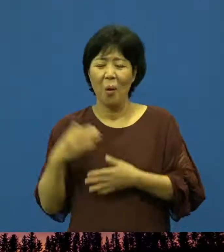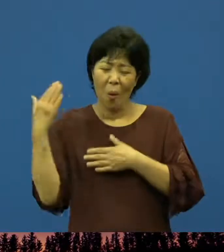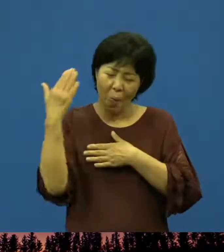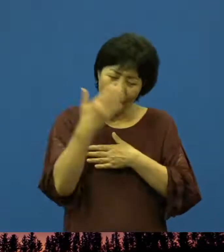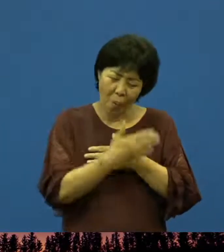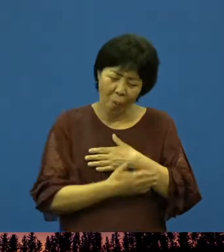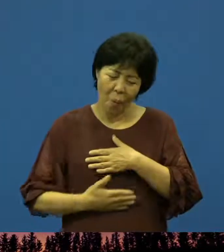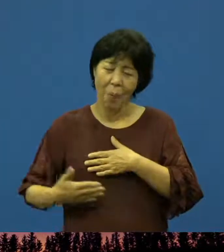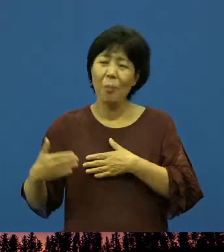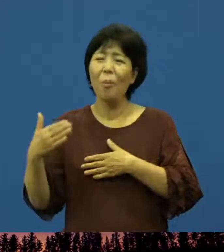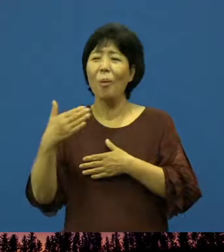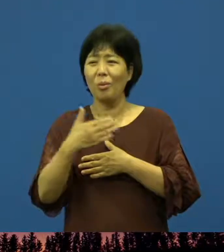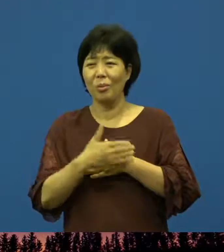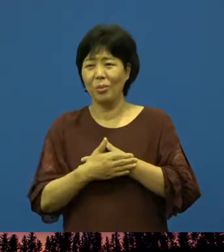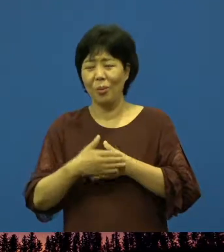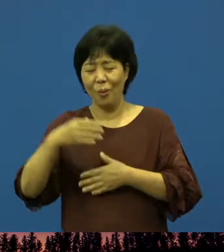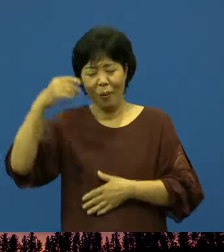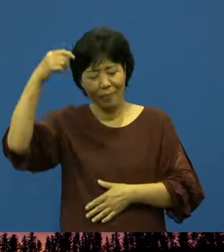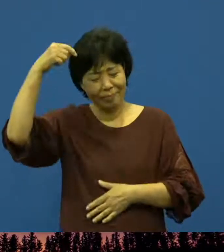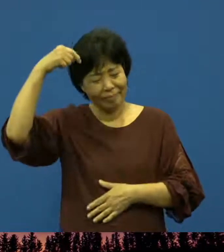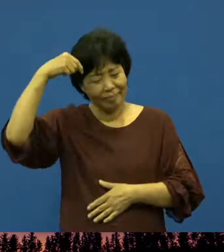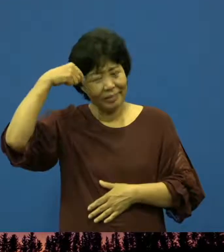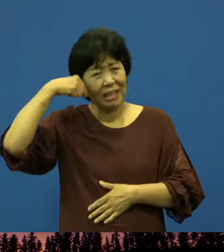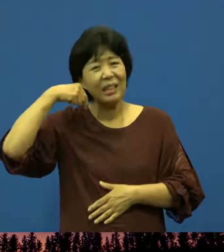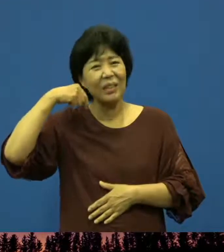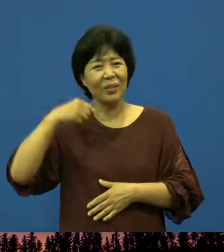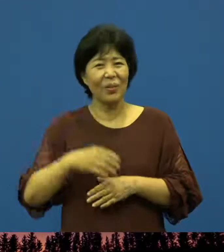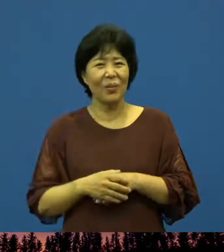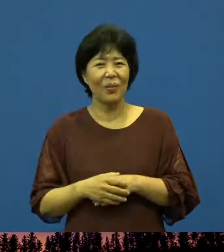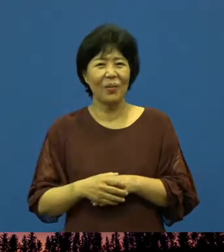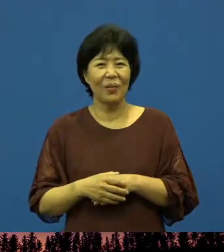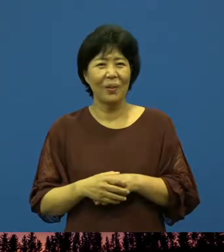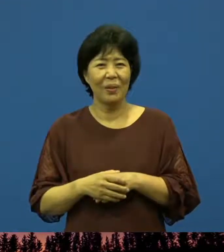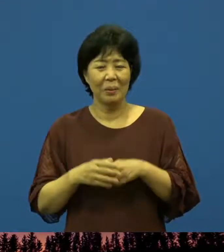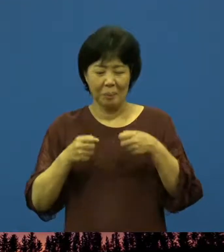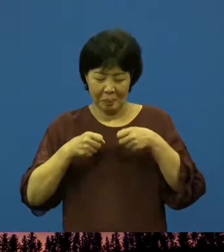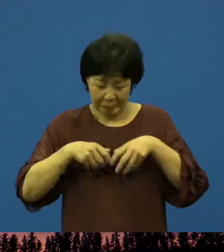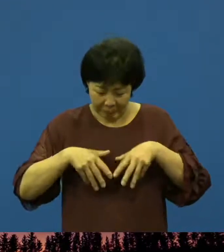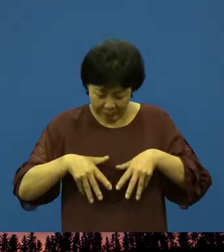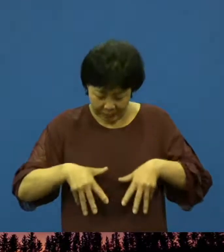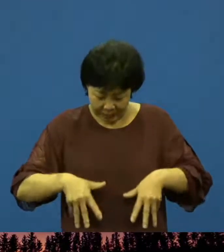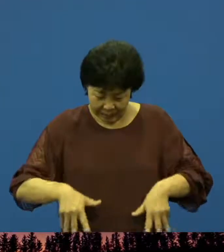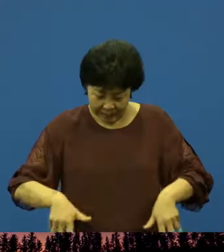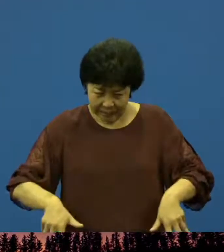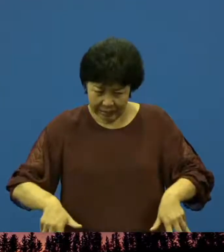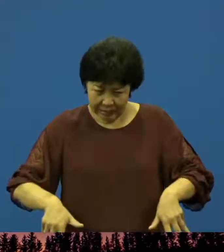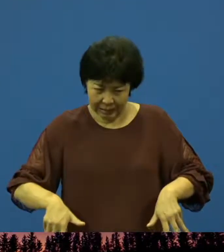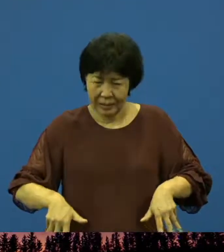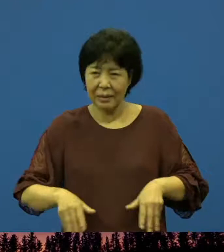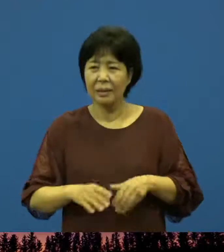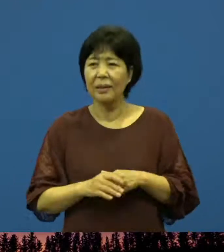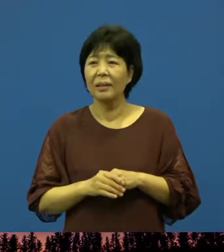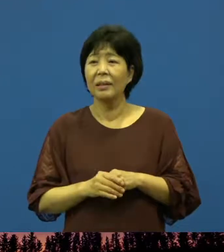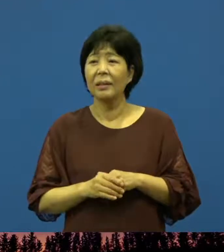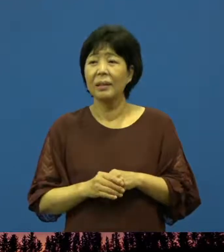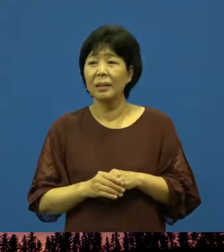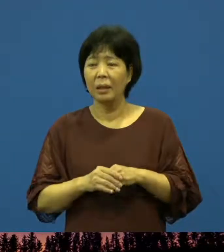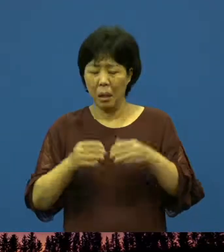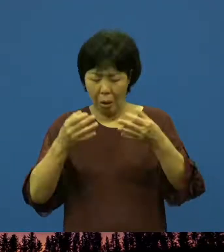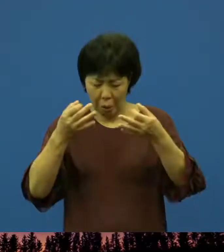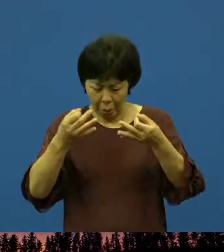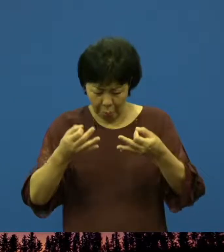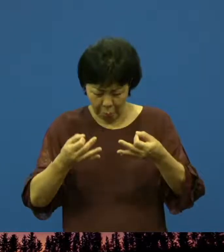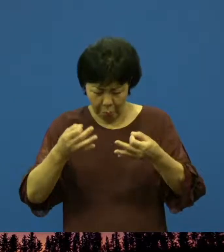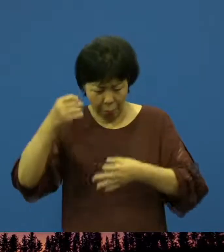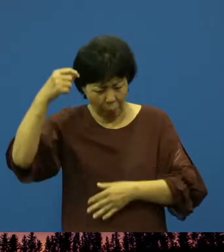온몸으로 그 혈액으로 그리고 영양가가 다 전달되게 하고, 그러면 그 먹은 것이 나에게 생명이